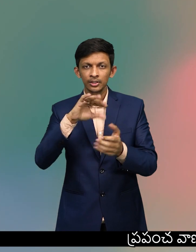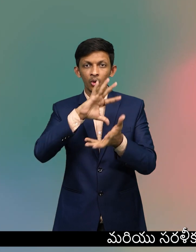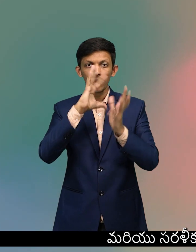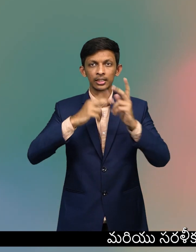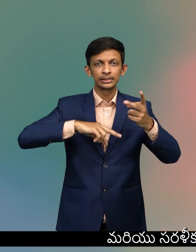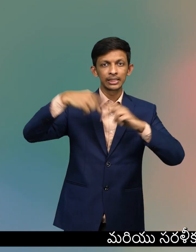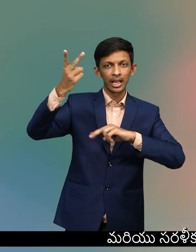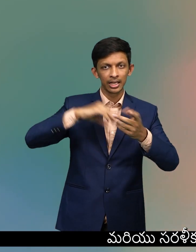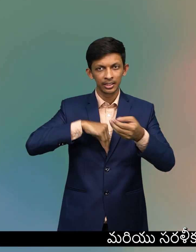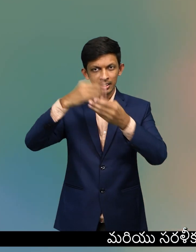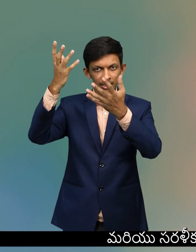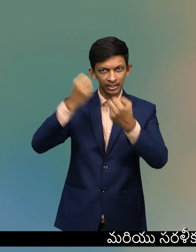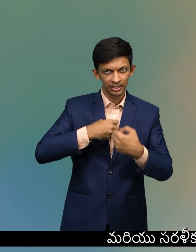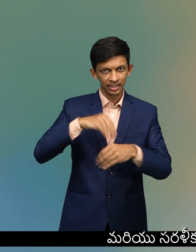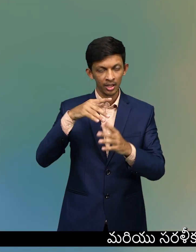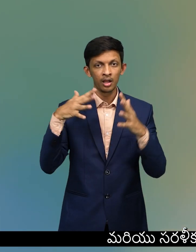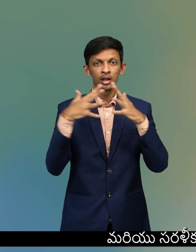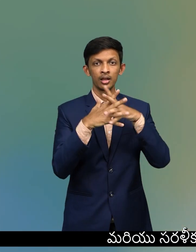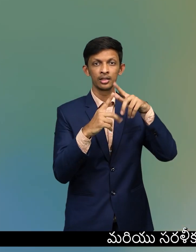మరియు సరళీకరించడానికి స్థాపించబడింది.